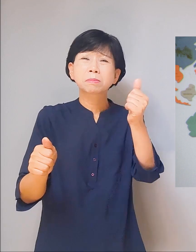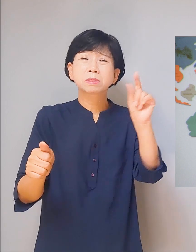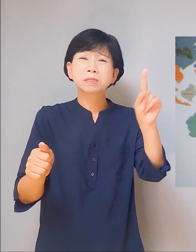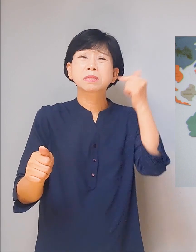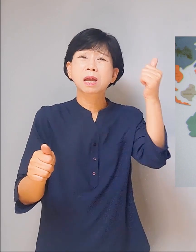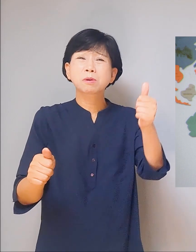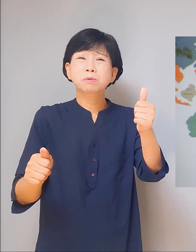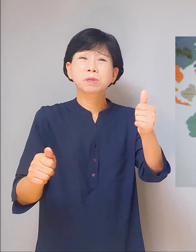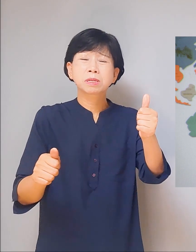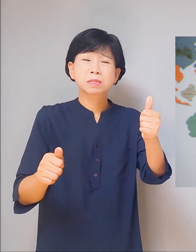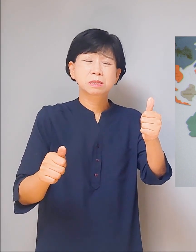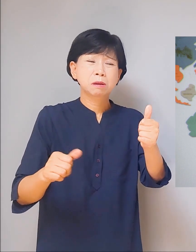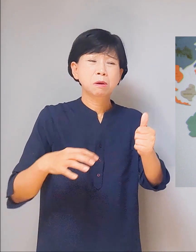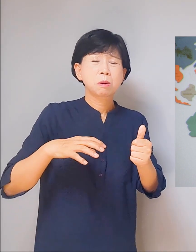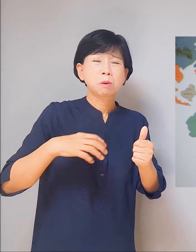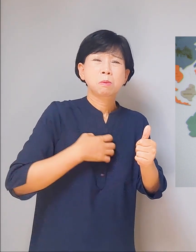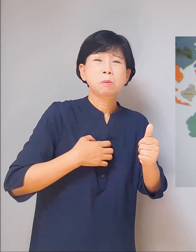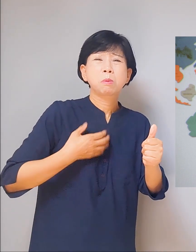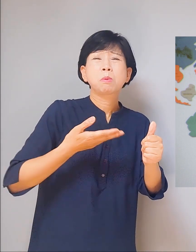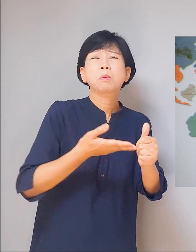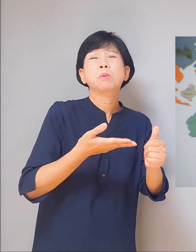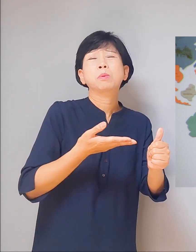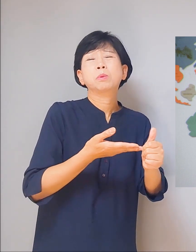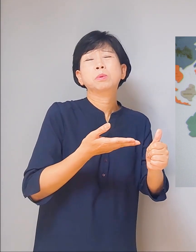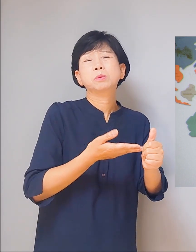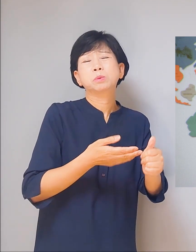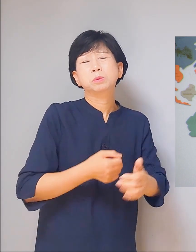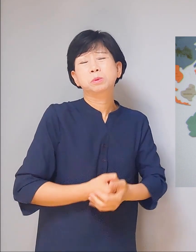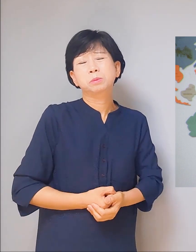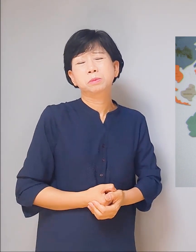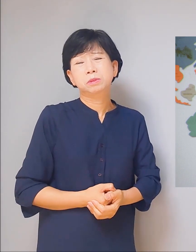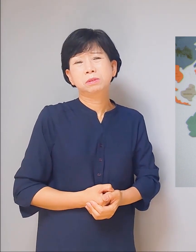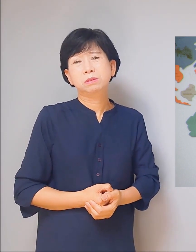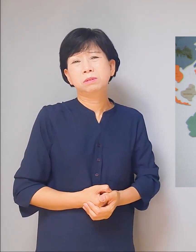여러분, 자식 때문에 속상하면 가슴이 아프죠.